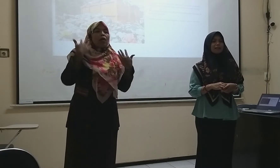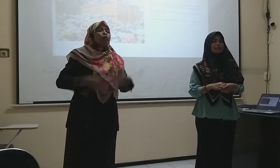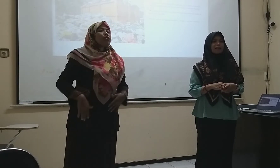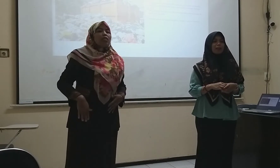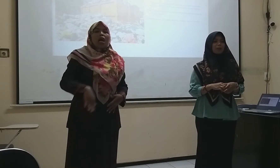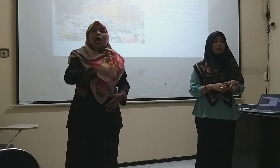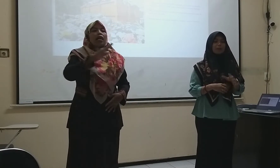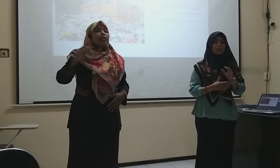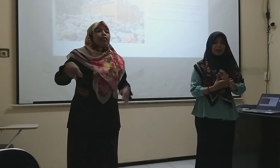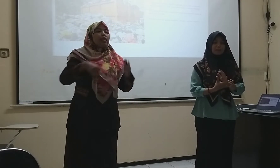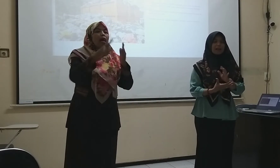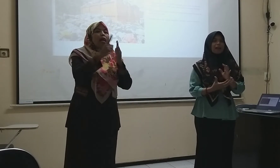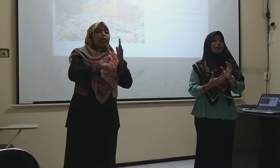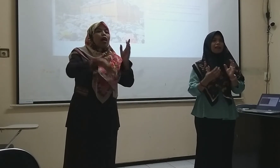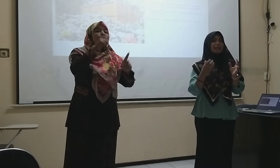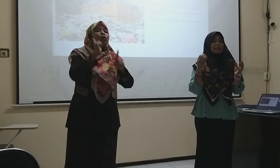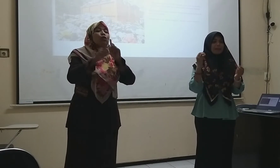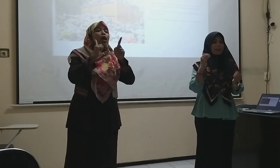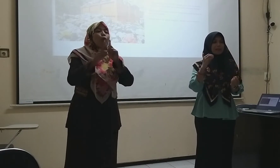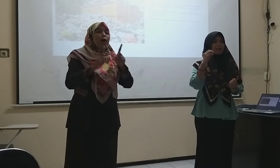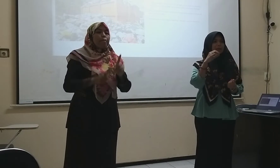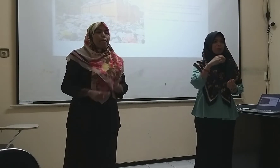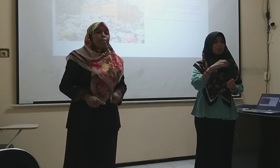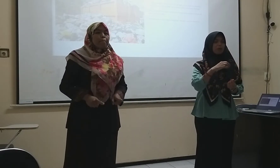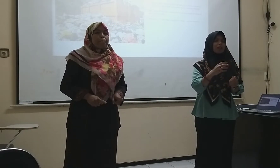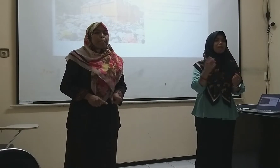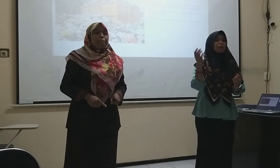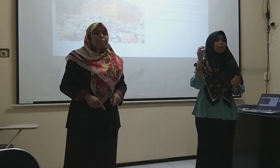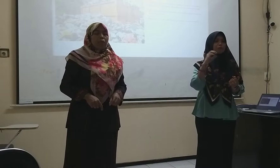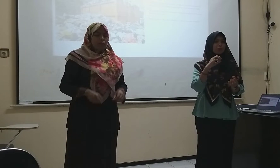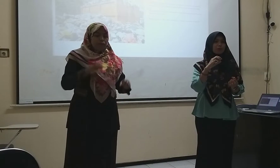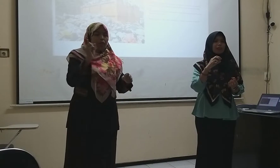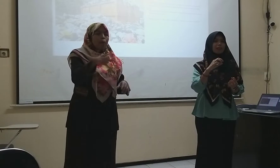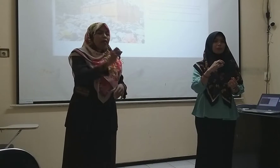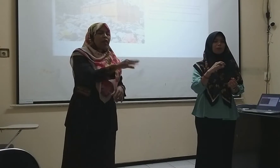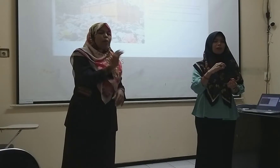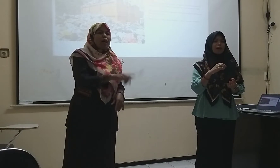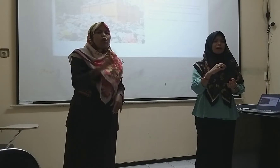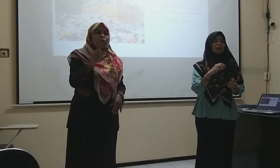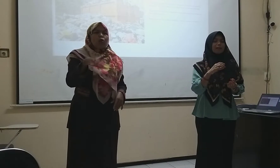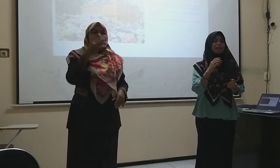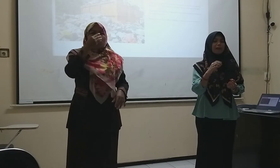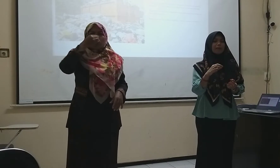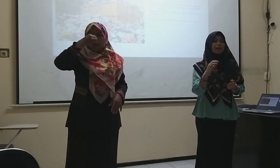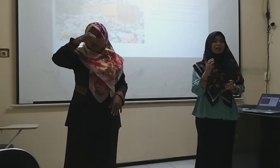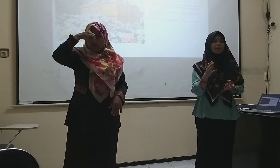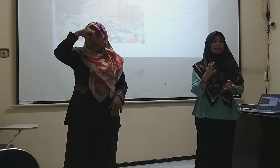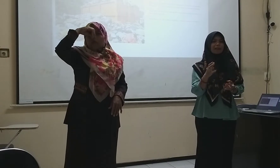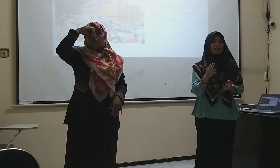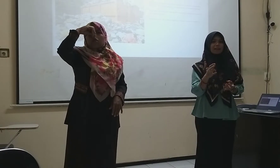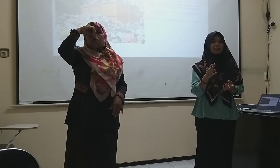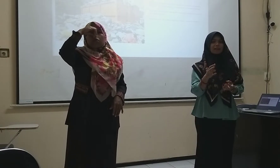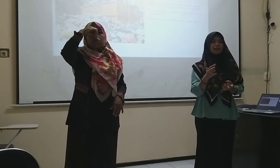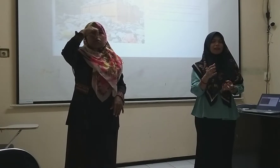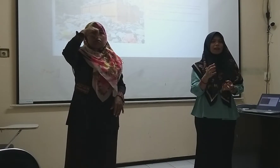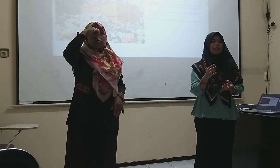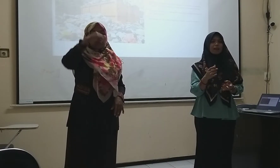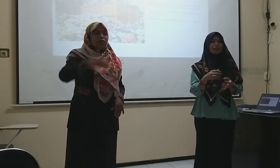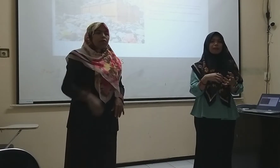yang terlalu berlebihan. Nah, sampah yang menumpuk, yang membusuk itu bisa